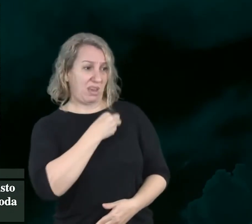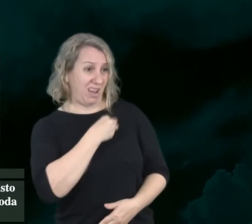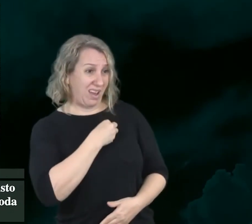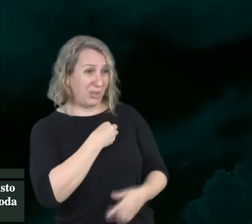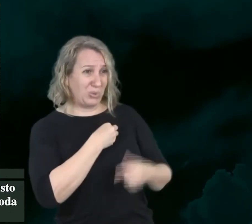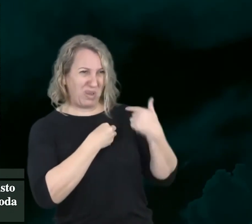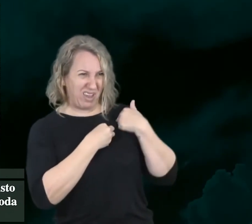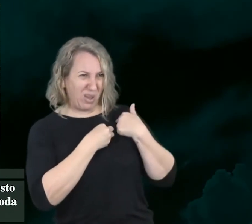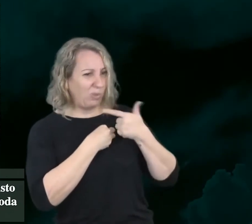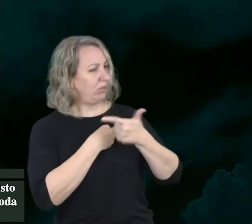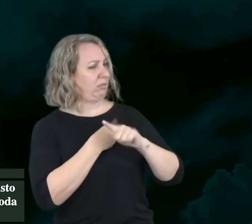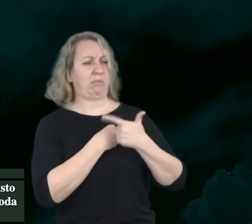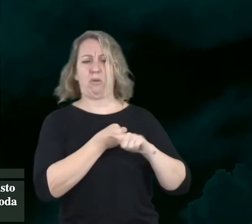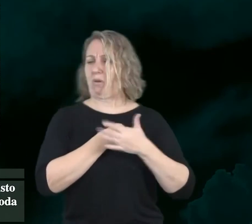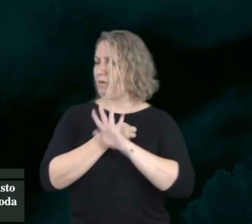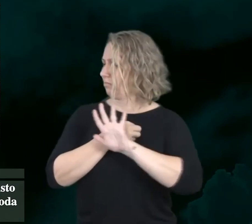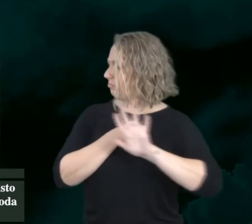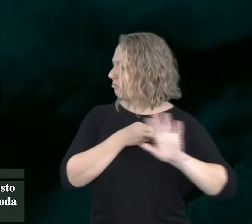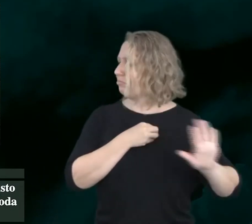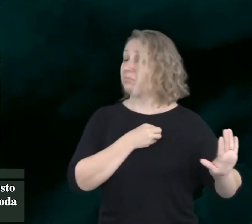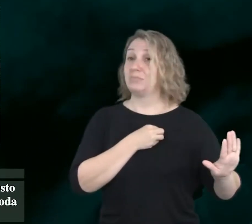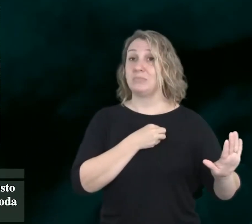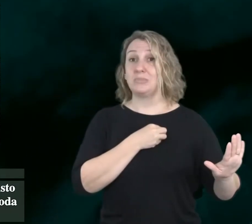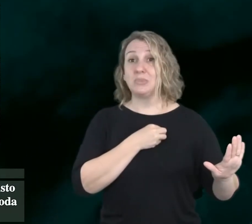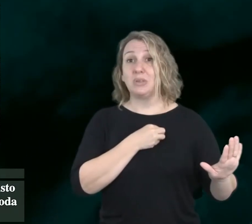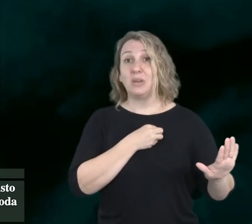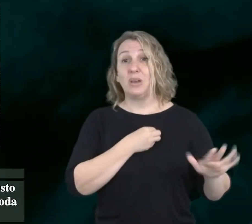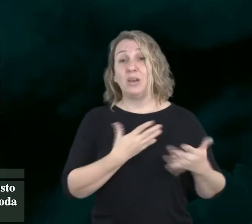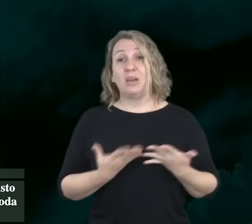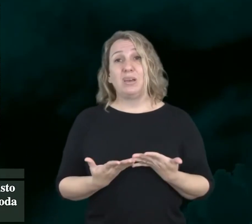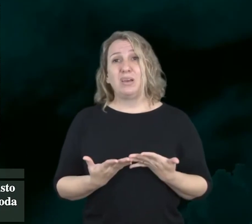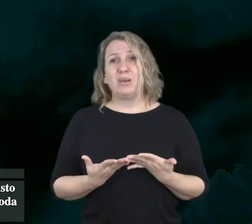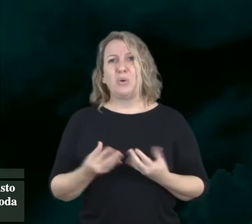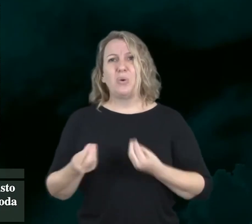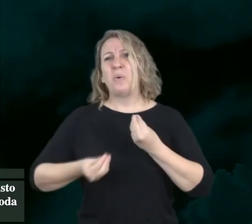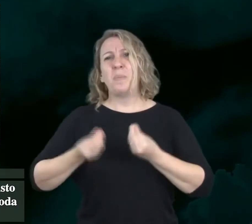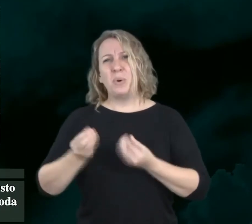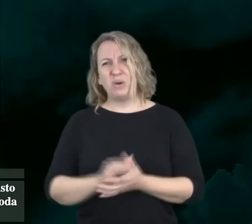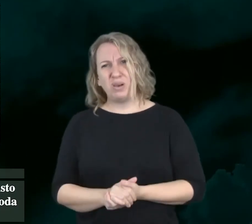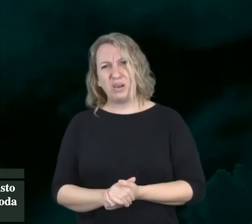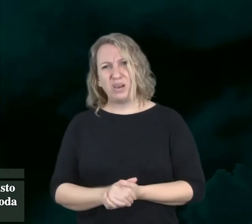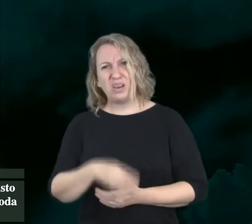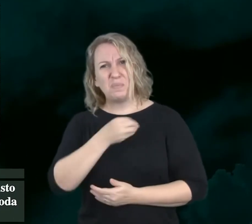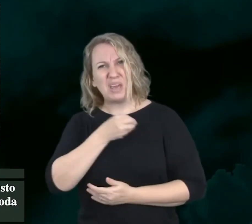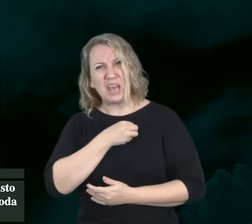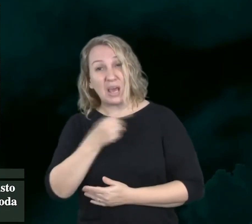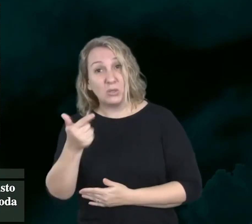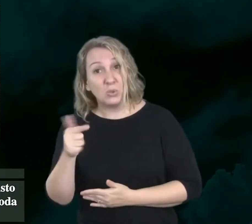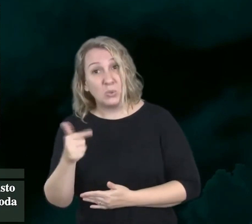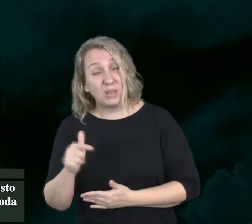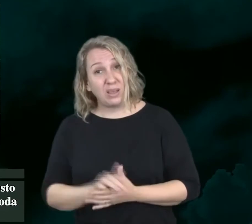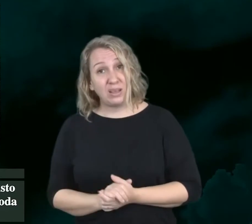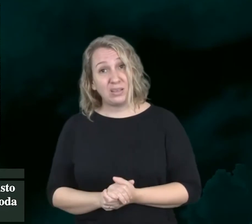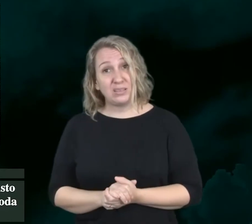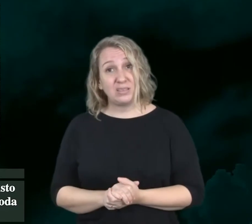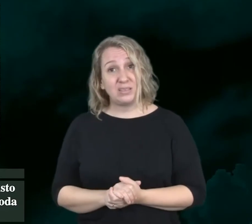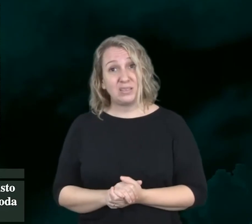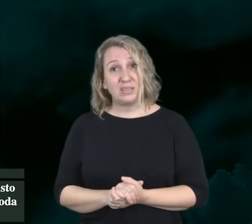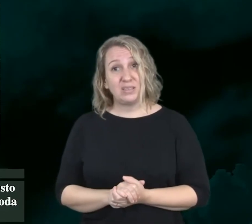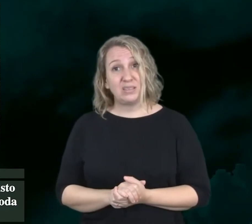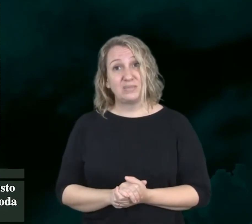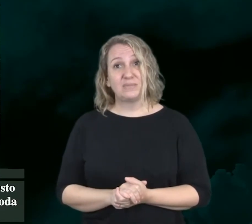nos argumentar porque fiz isso, porque fiz aquilo, é por causa disso, por causa daquilo. Queridos irmãos, vamos sair da postura